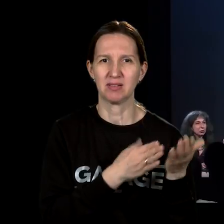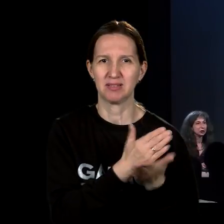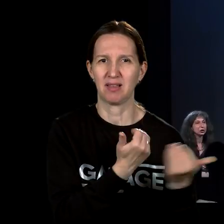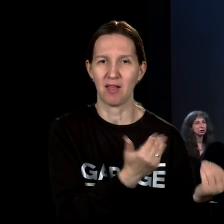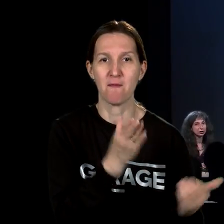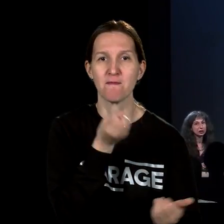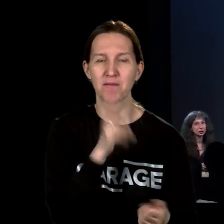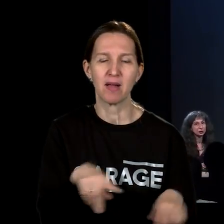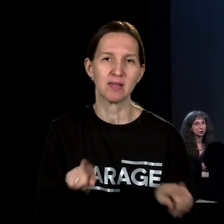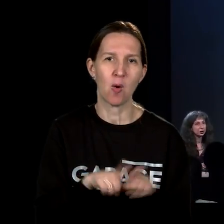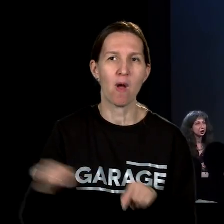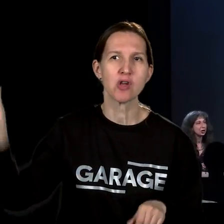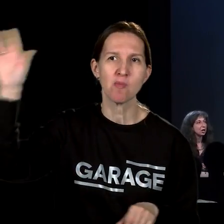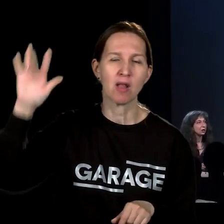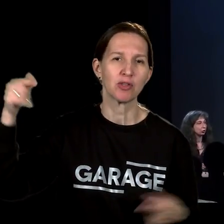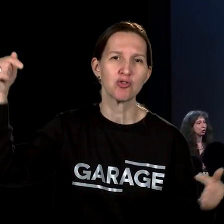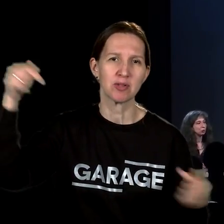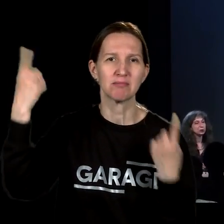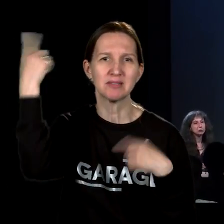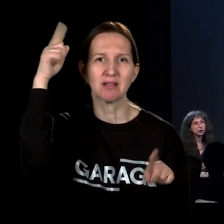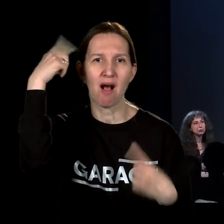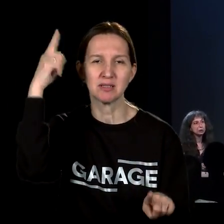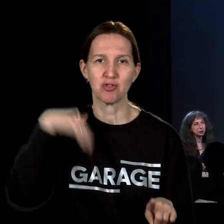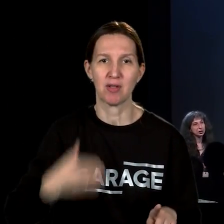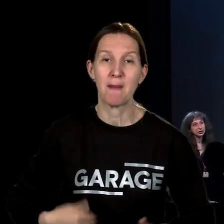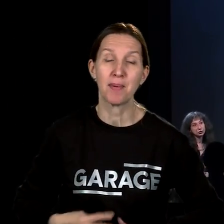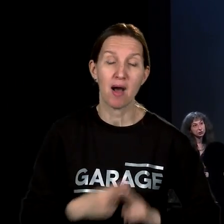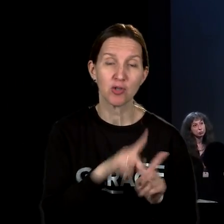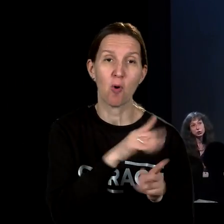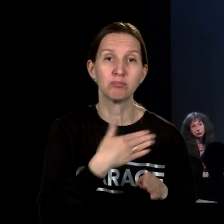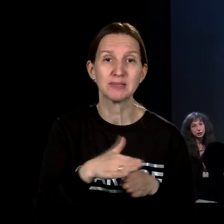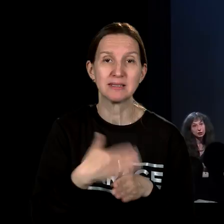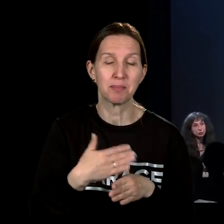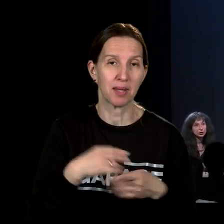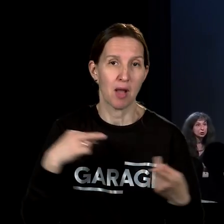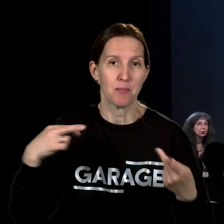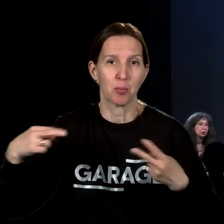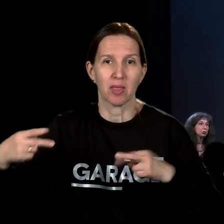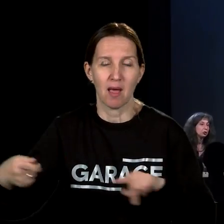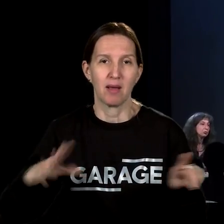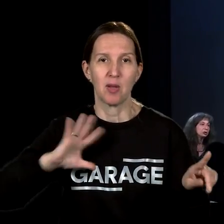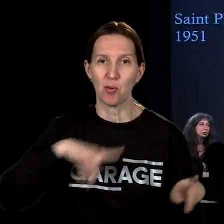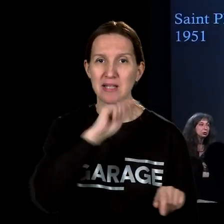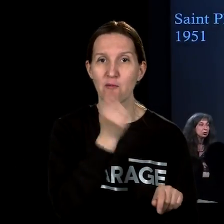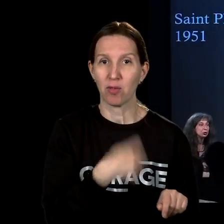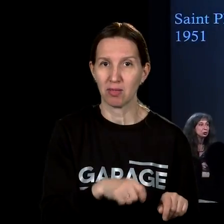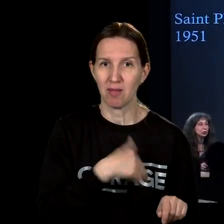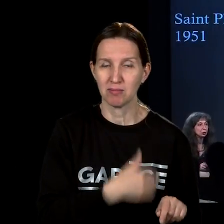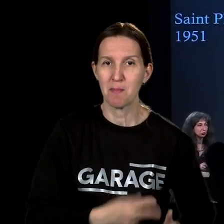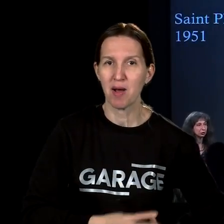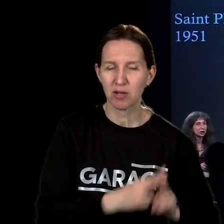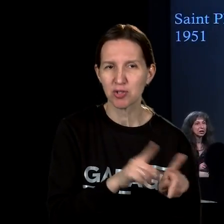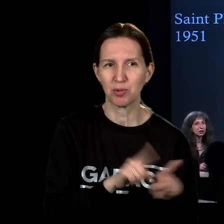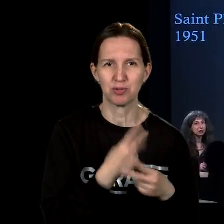самого вот романтического сказочного Парижа, которым он постепенно подменяет вот этот послевоенный Париж, в котором он тоже себя, видимо, не очень